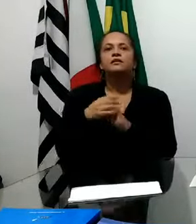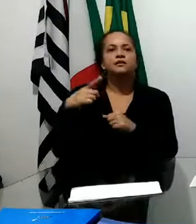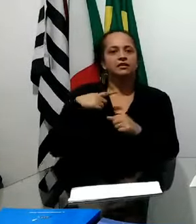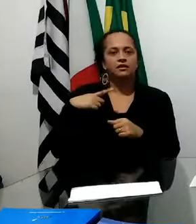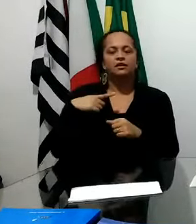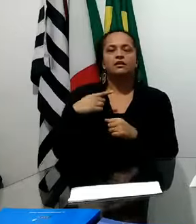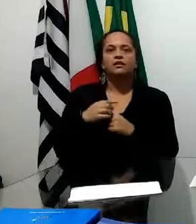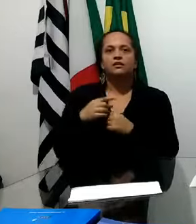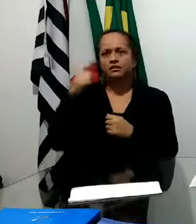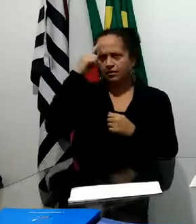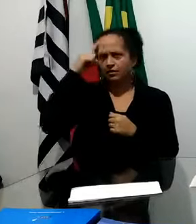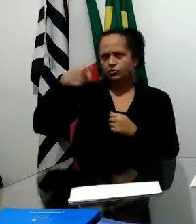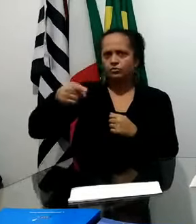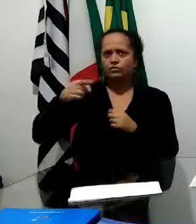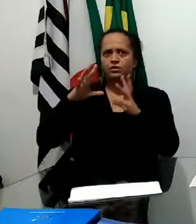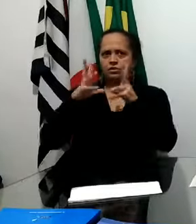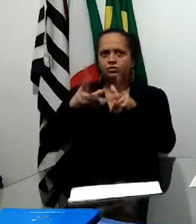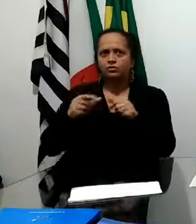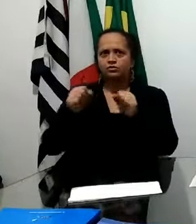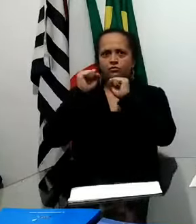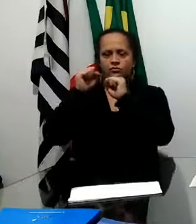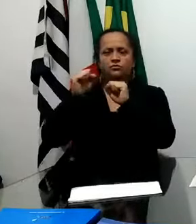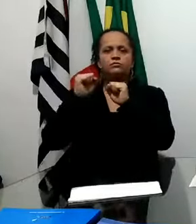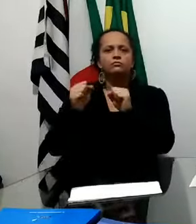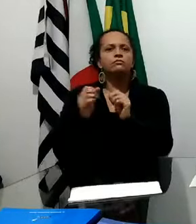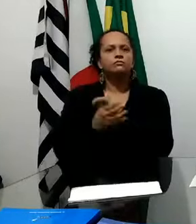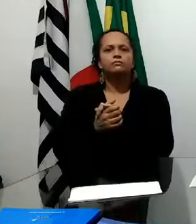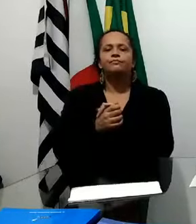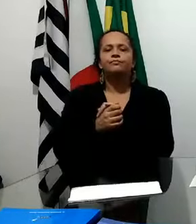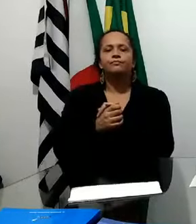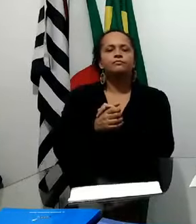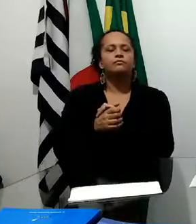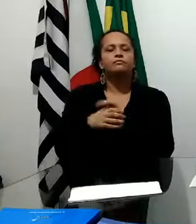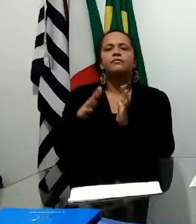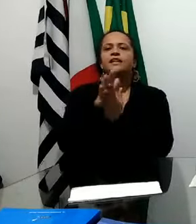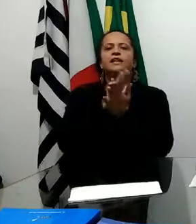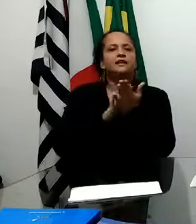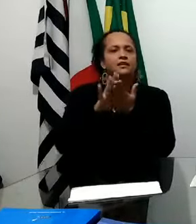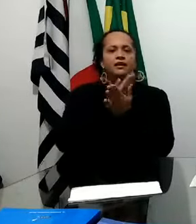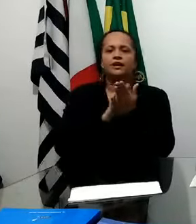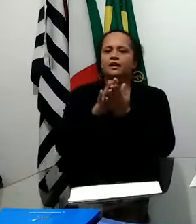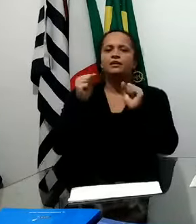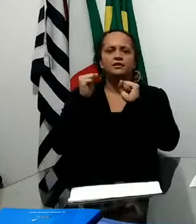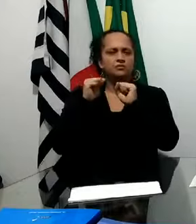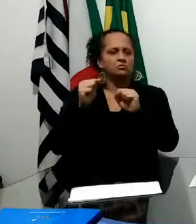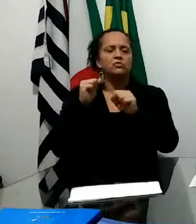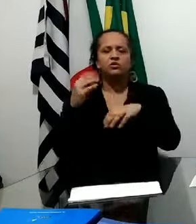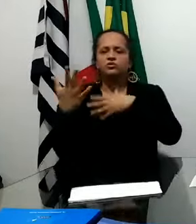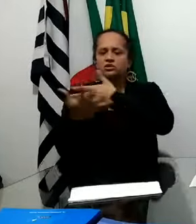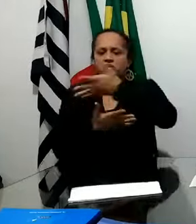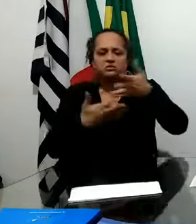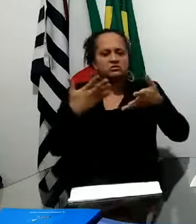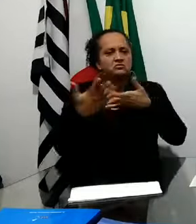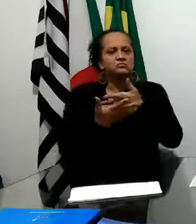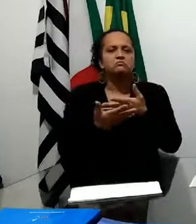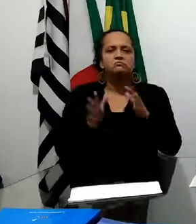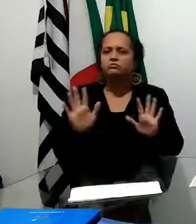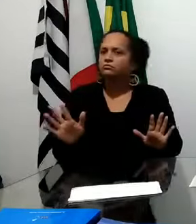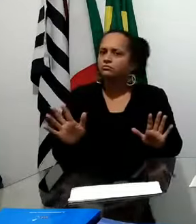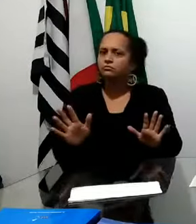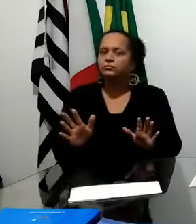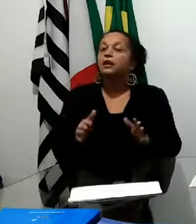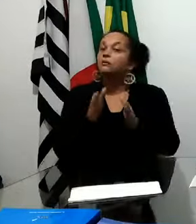sobre todo o poder do inimigo e nada, absolutamente nada vos causará dano algum. A palavra de Deus diz que tudo